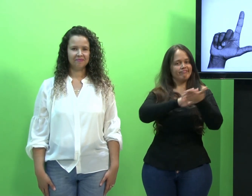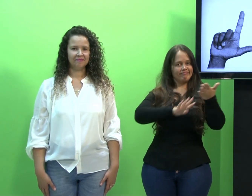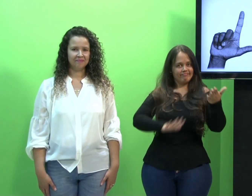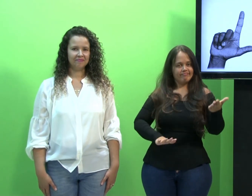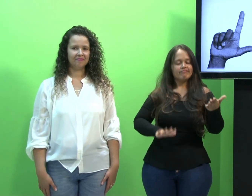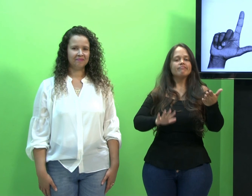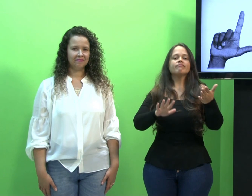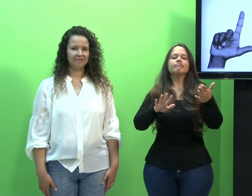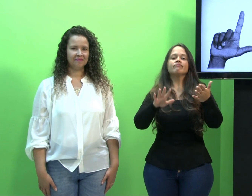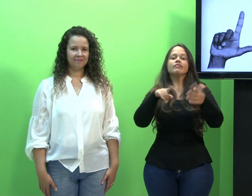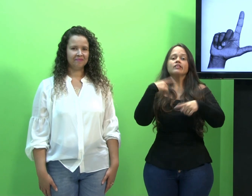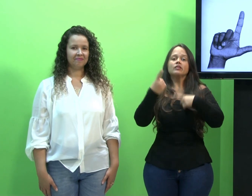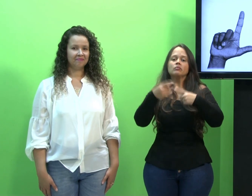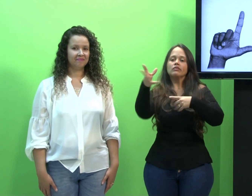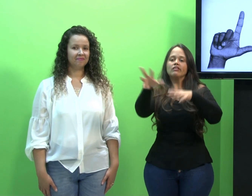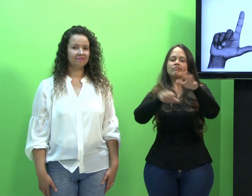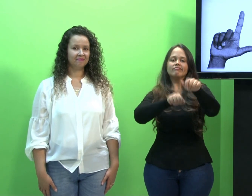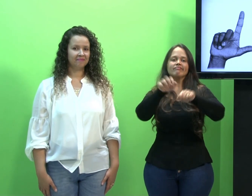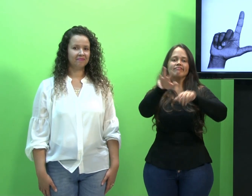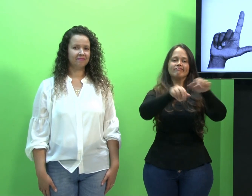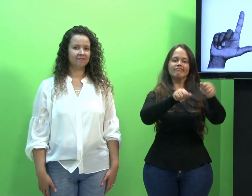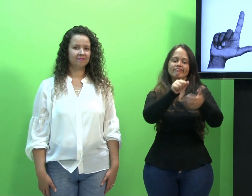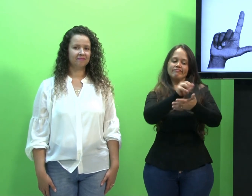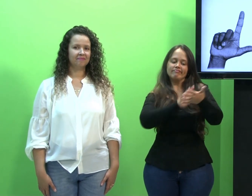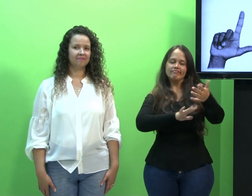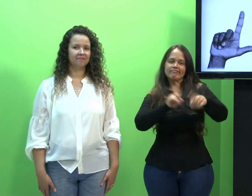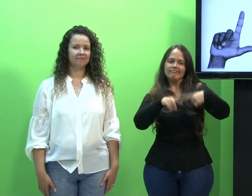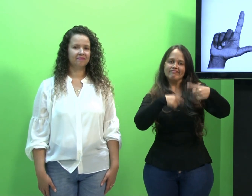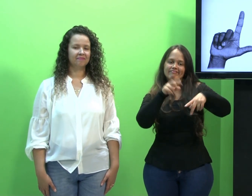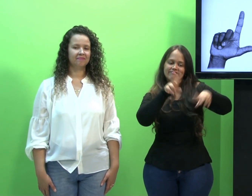e receba os diálogos para avaliação.